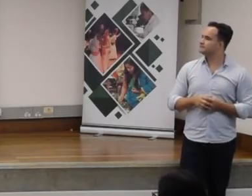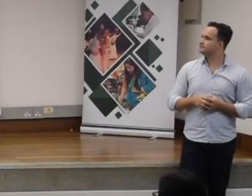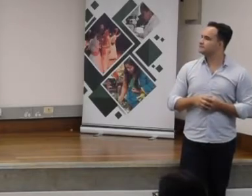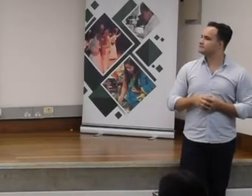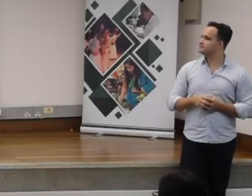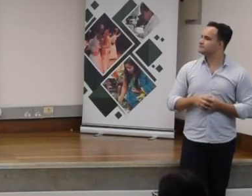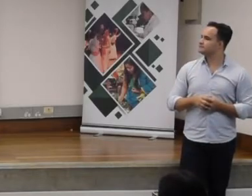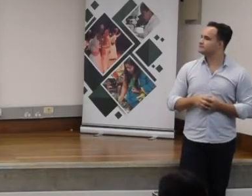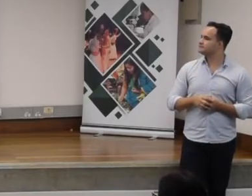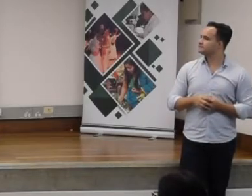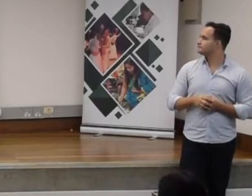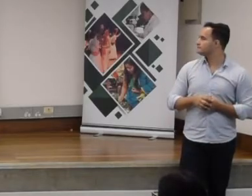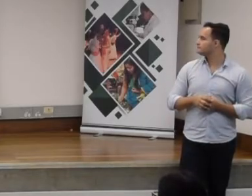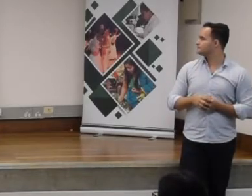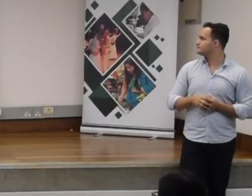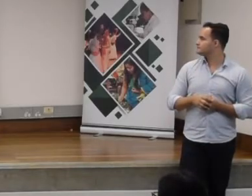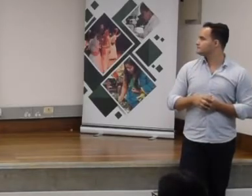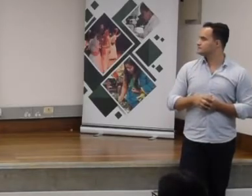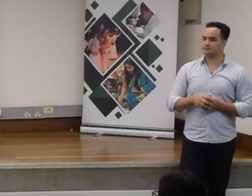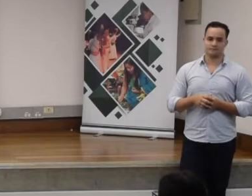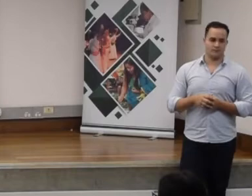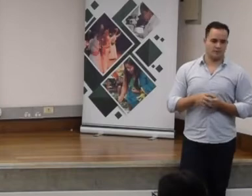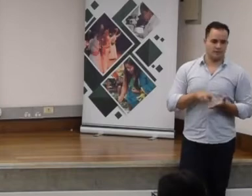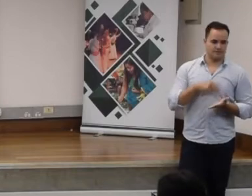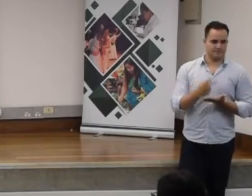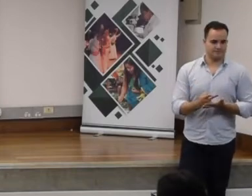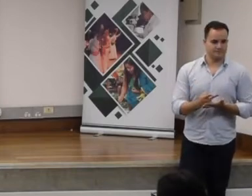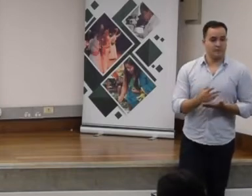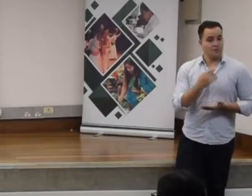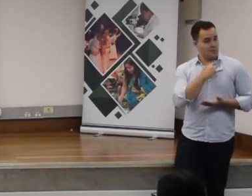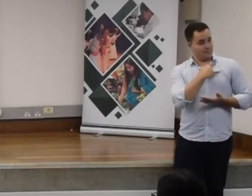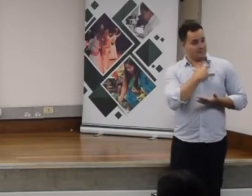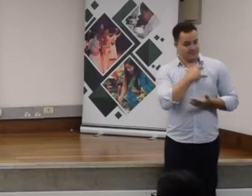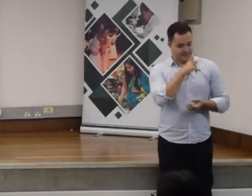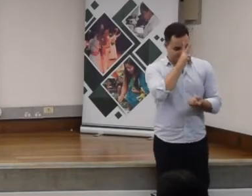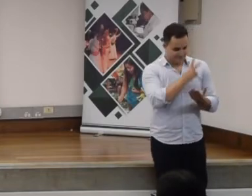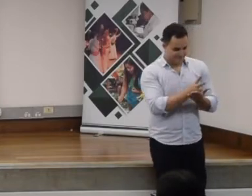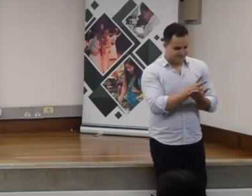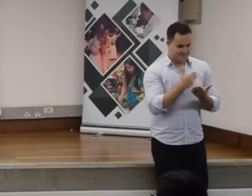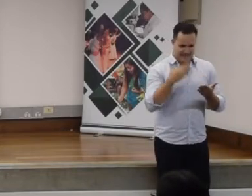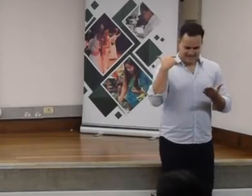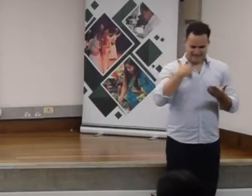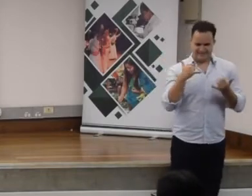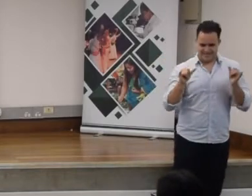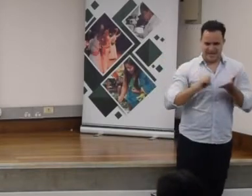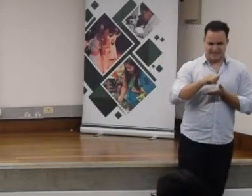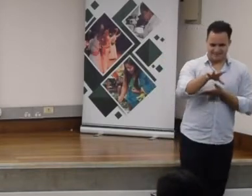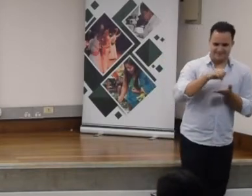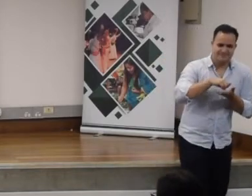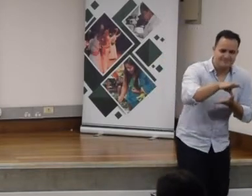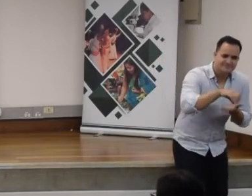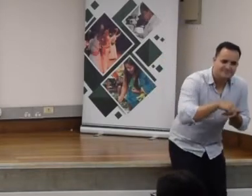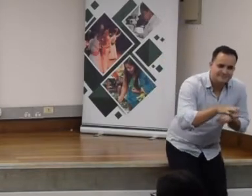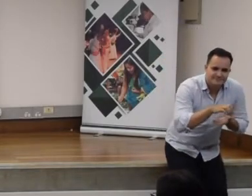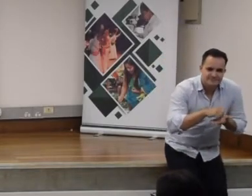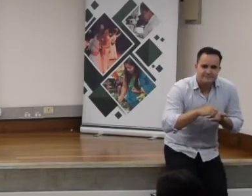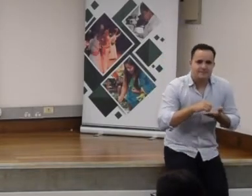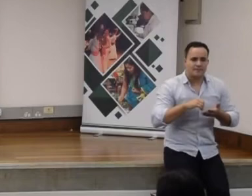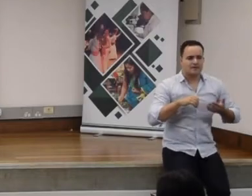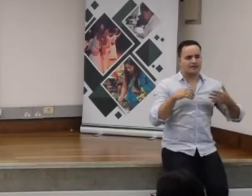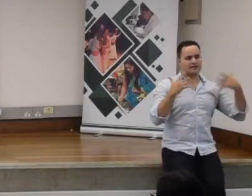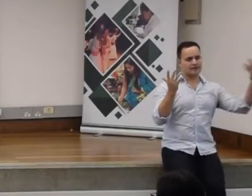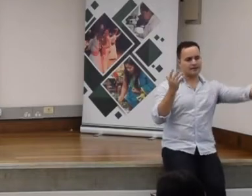UDA Diversa, como ya lo hemos manifestado en otras ocasiones, es una iniciativa que